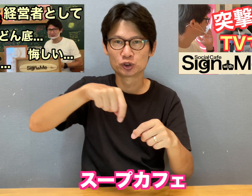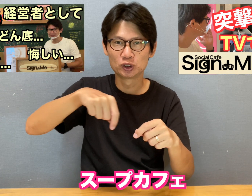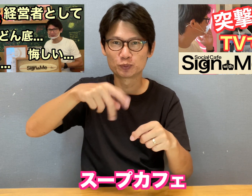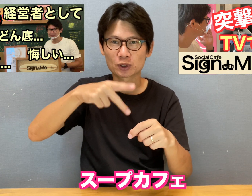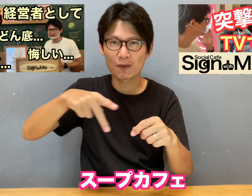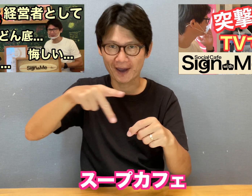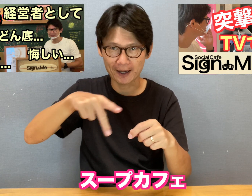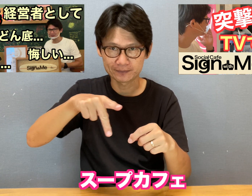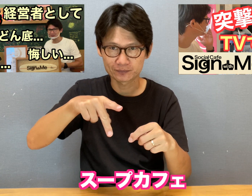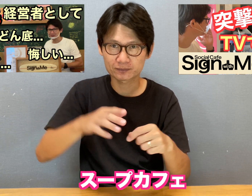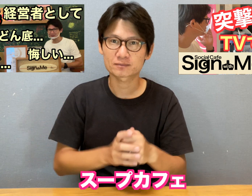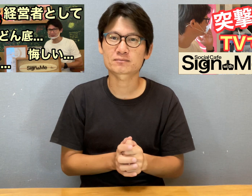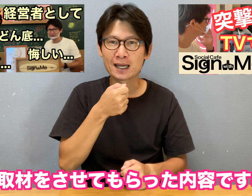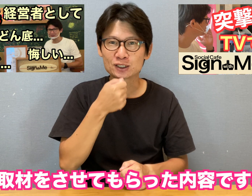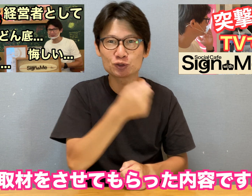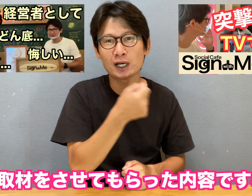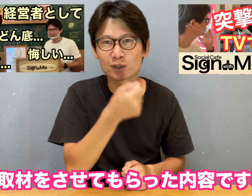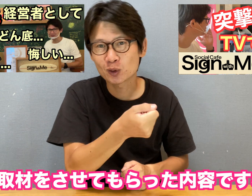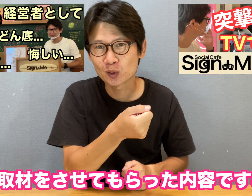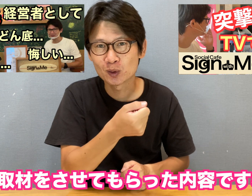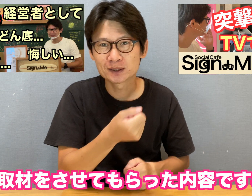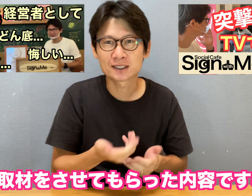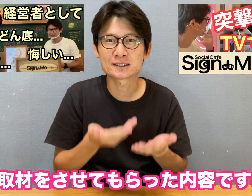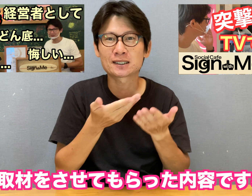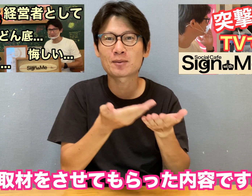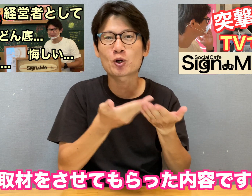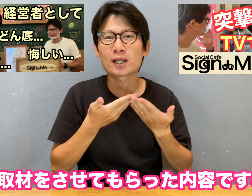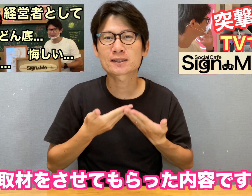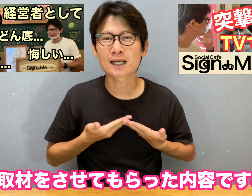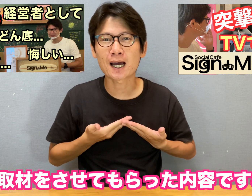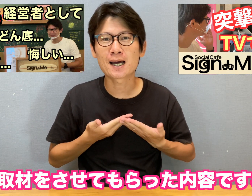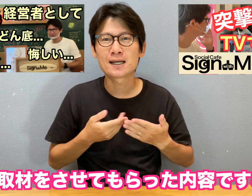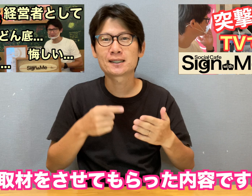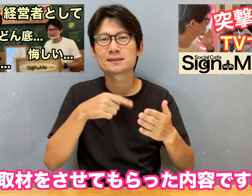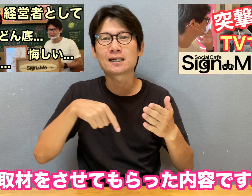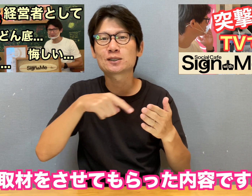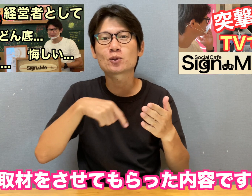スープカフェ。取材をさせてもらった内容